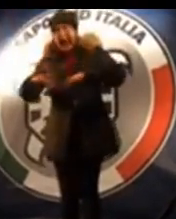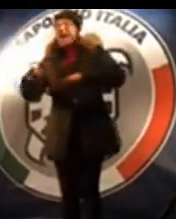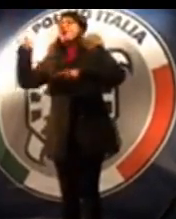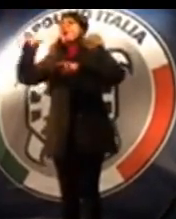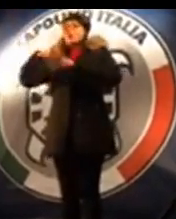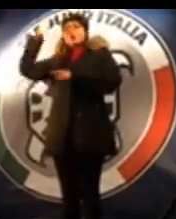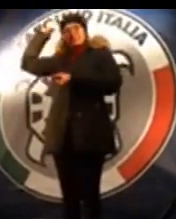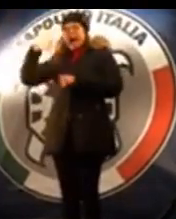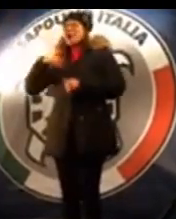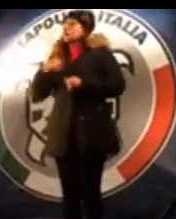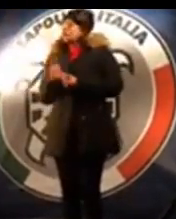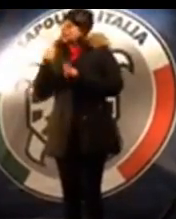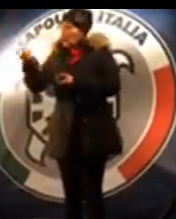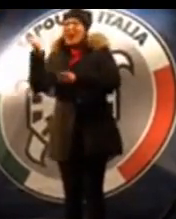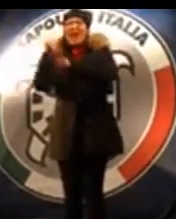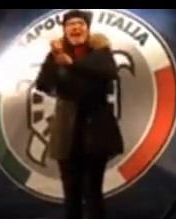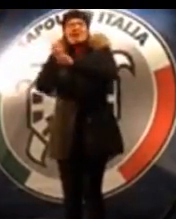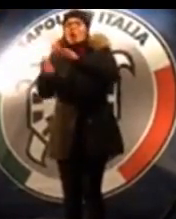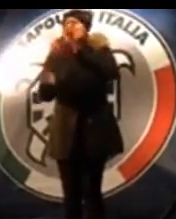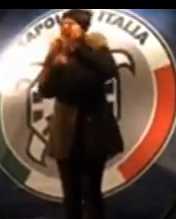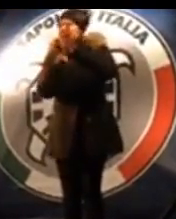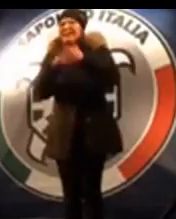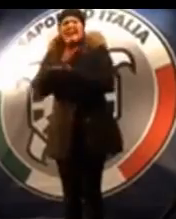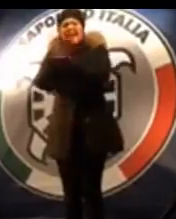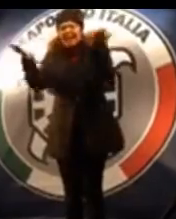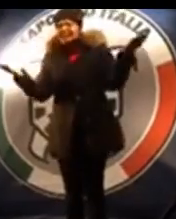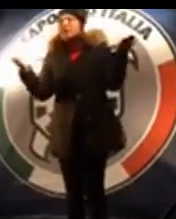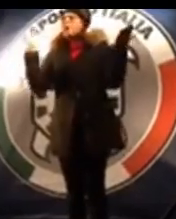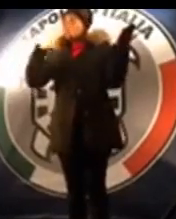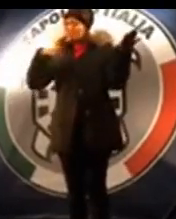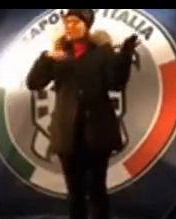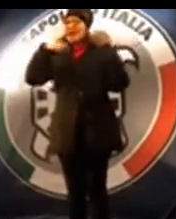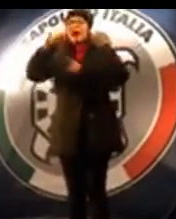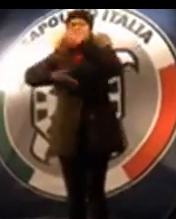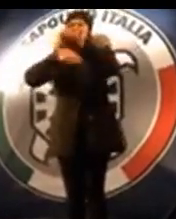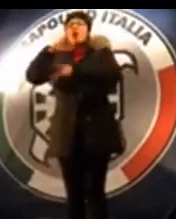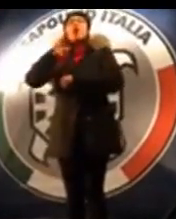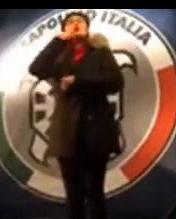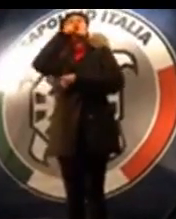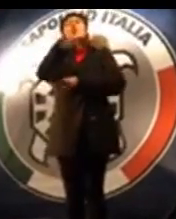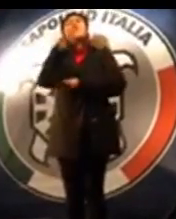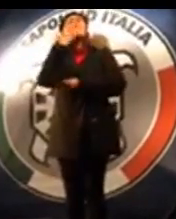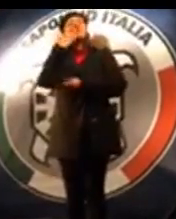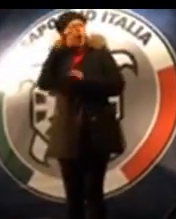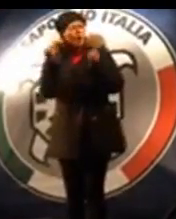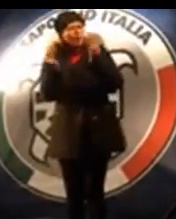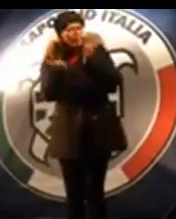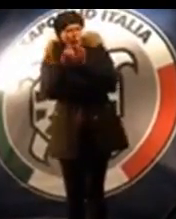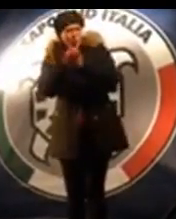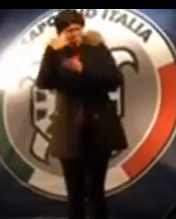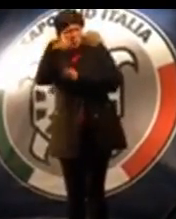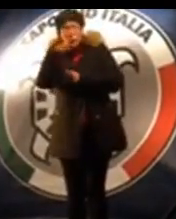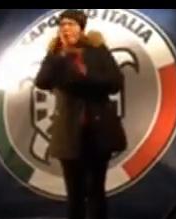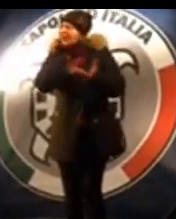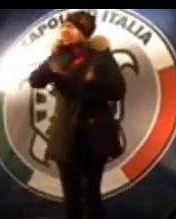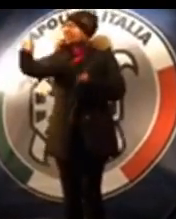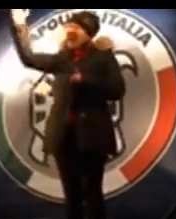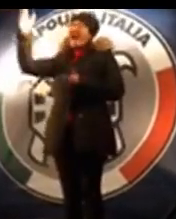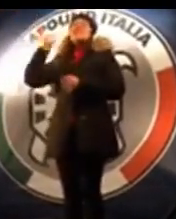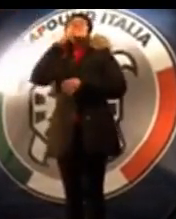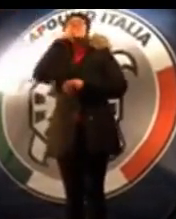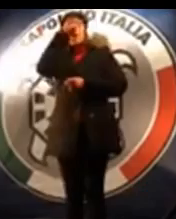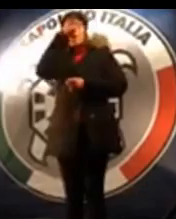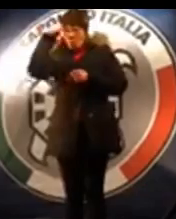e lavoratori continueremo la produzione, tu quelle lavatrici, quei compressori valli a produrre in Cambogia, valli a produrre dove vuoi, ma qui non venderai